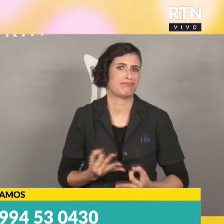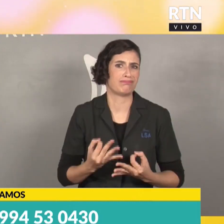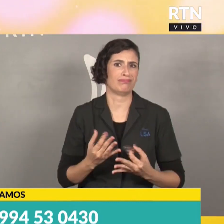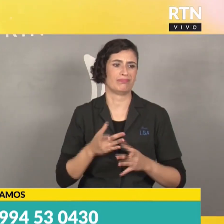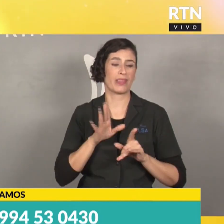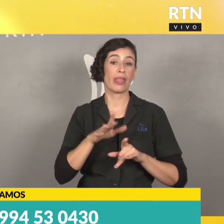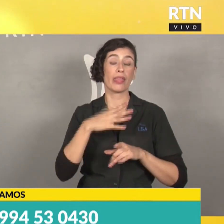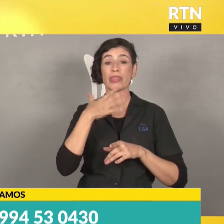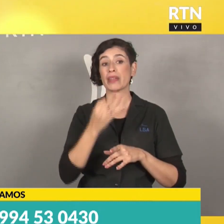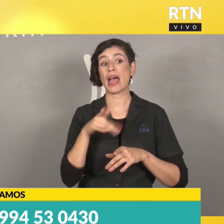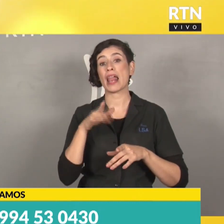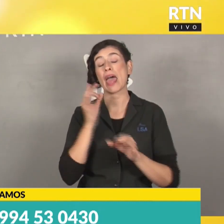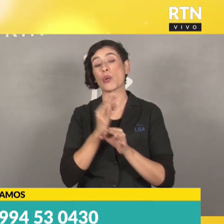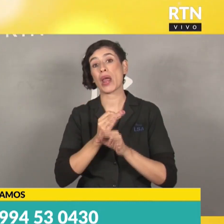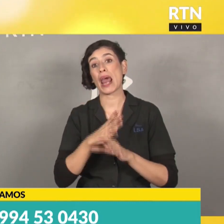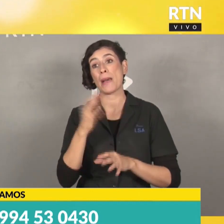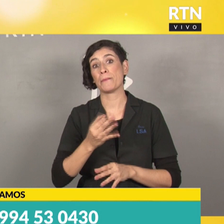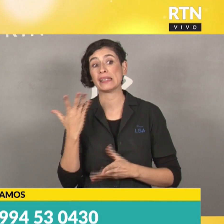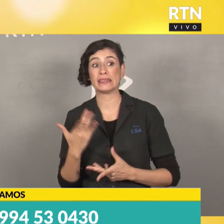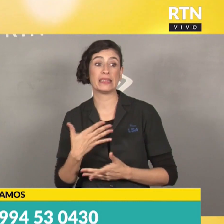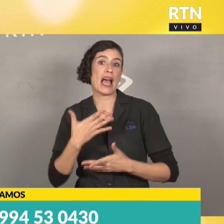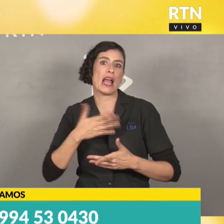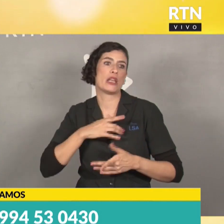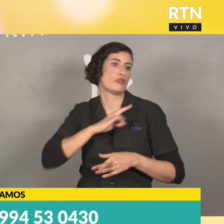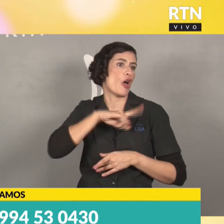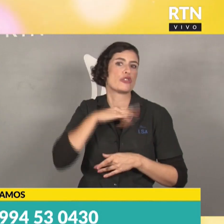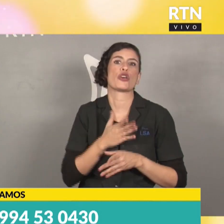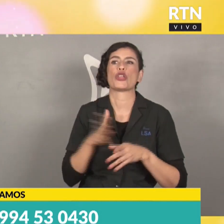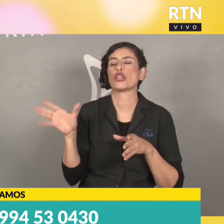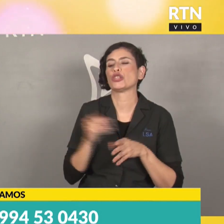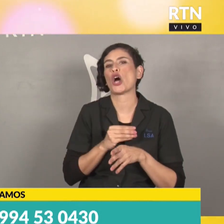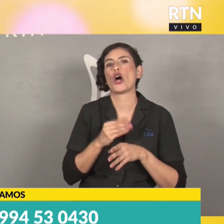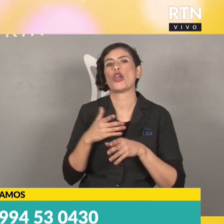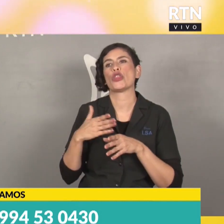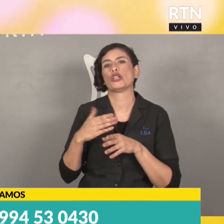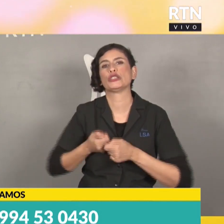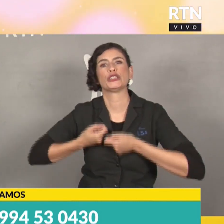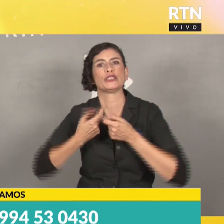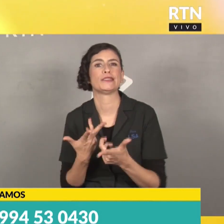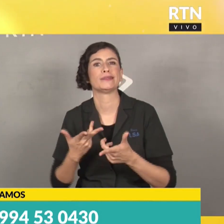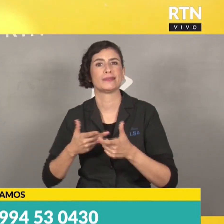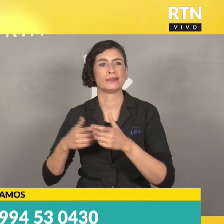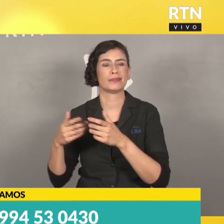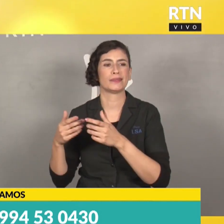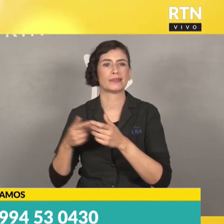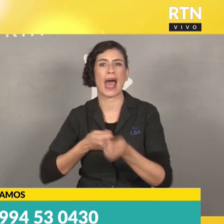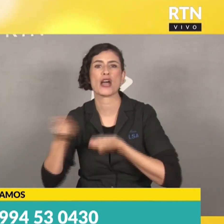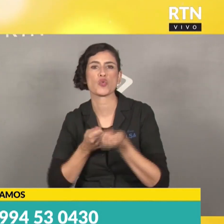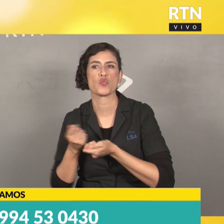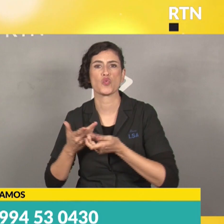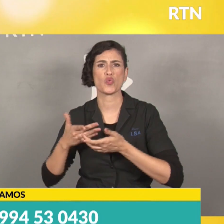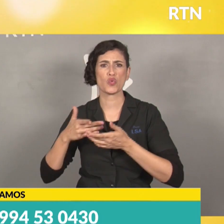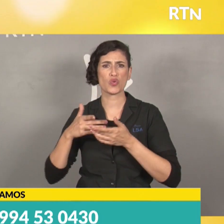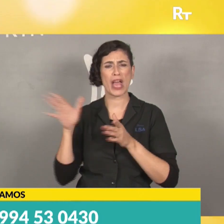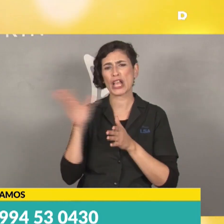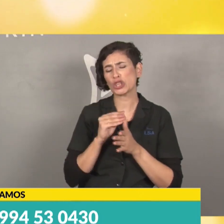Desde la escuela especial se ha hecho todas las articulaciones junto con las escuelas donde ella ha transitado. Y